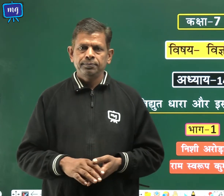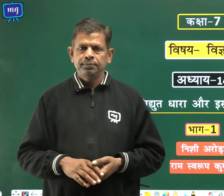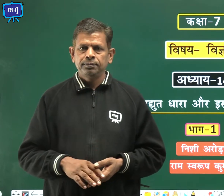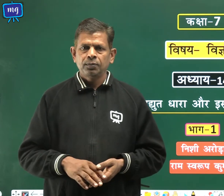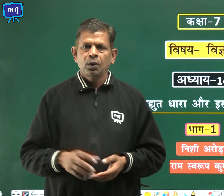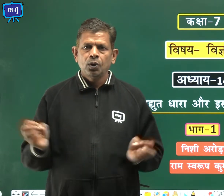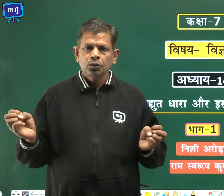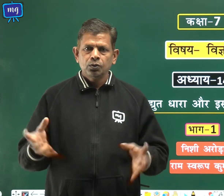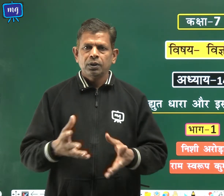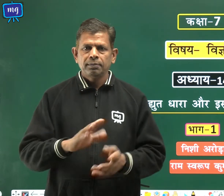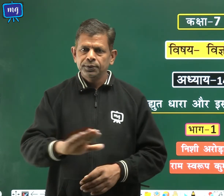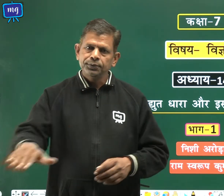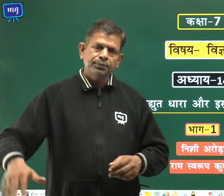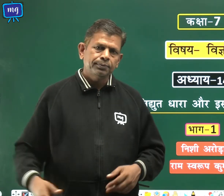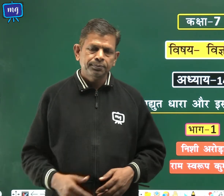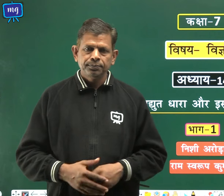शुरू करें बच्चों।